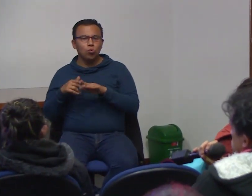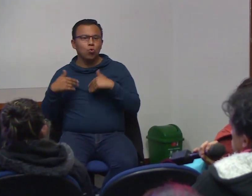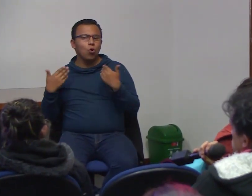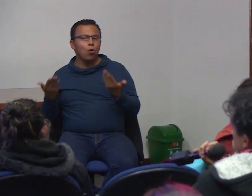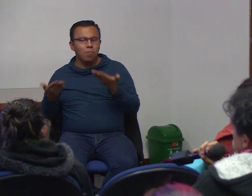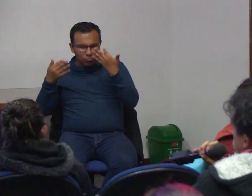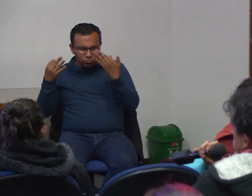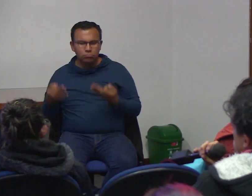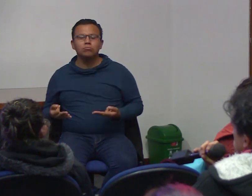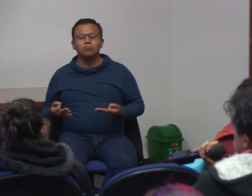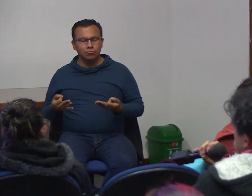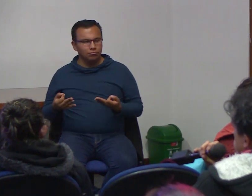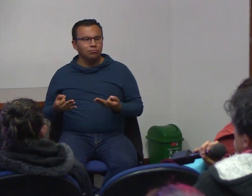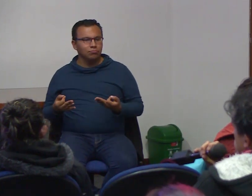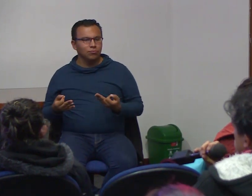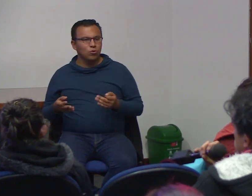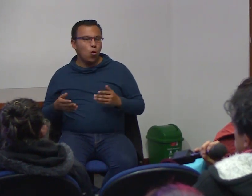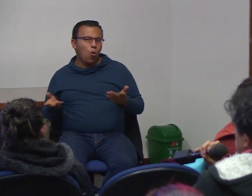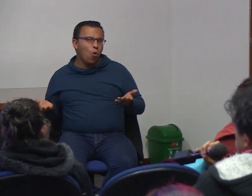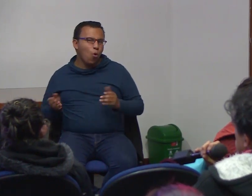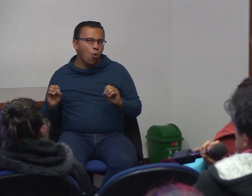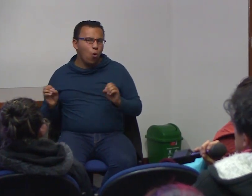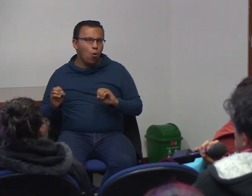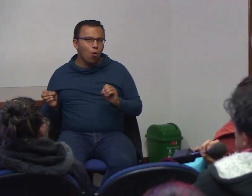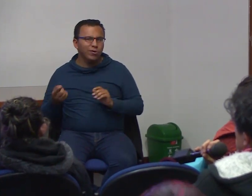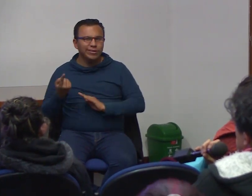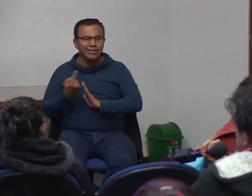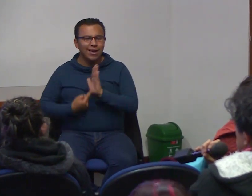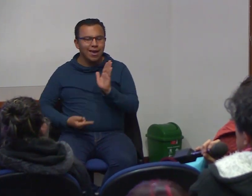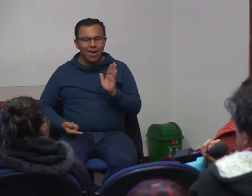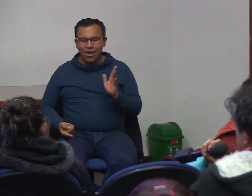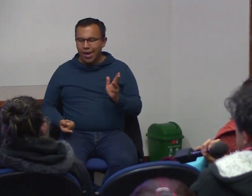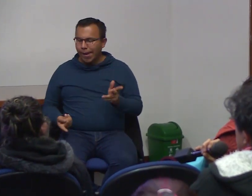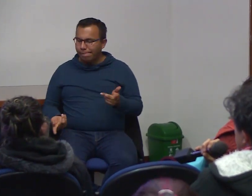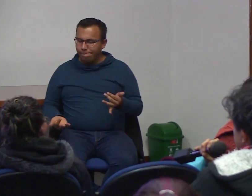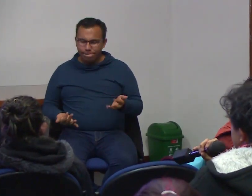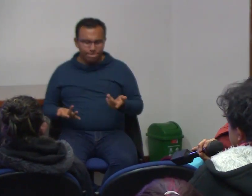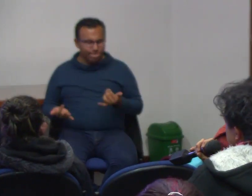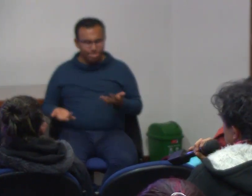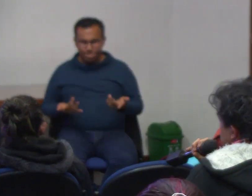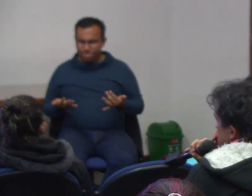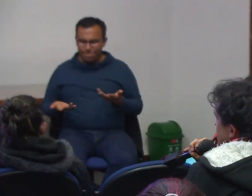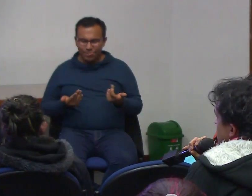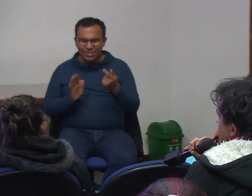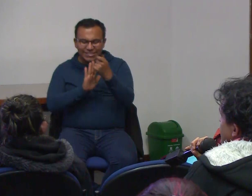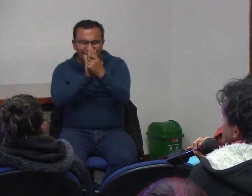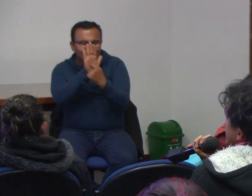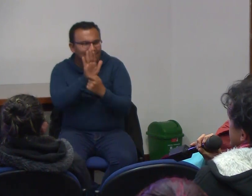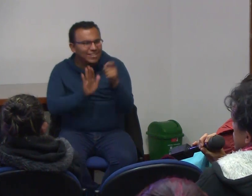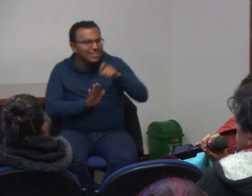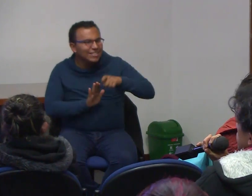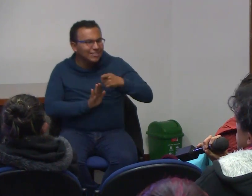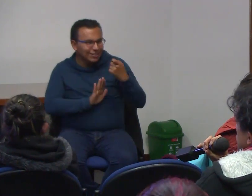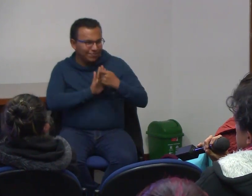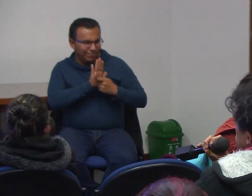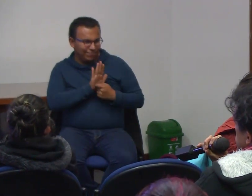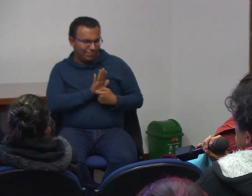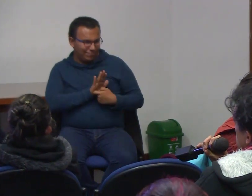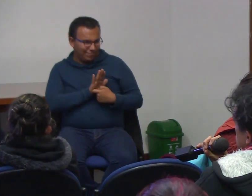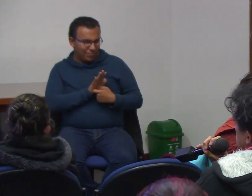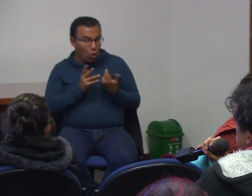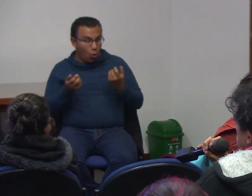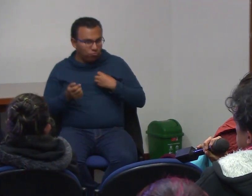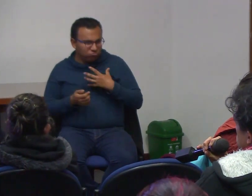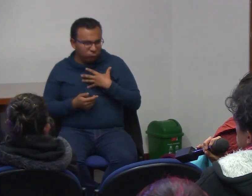podría hacer realmente que o qué qu qué qué si qué requisit Qué